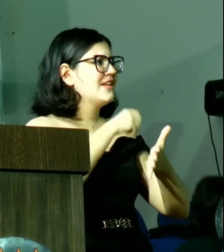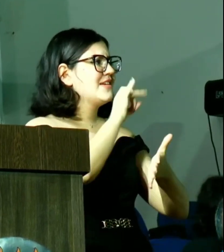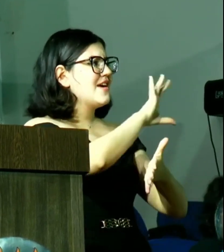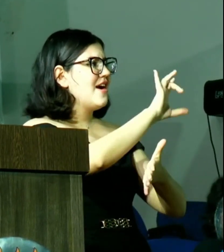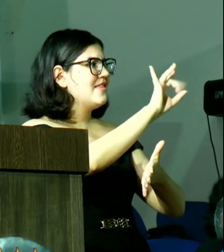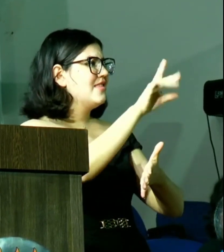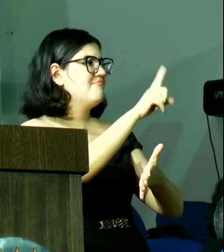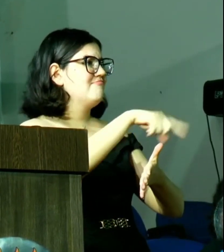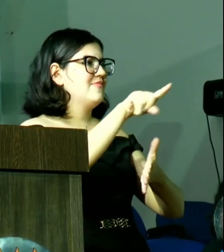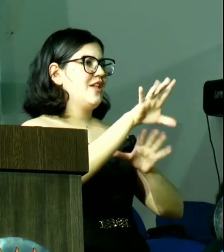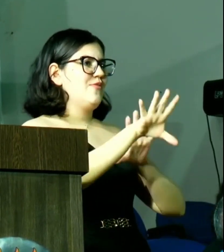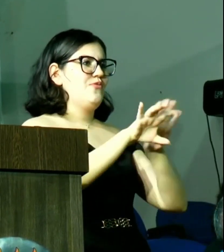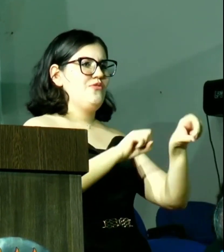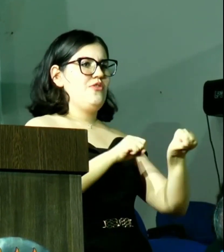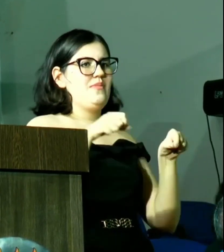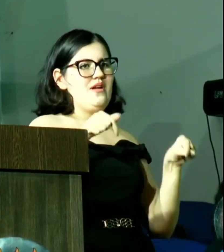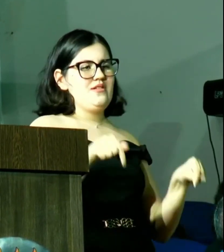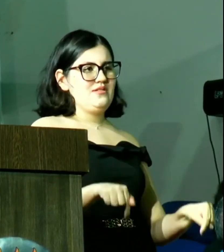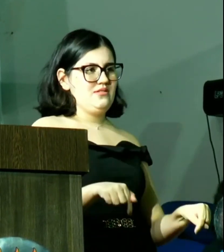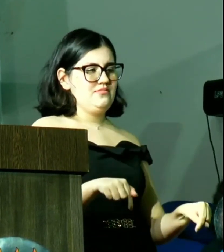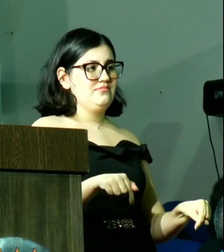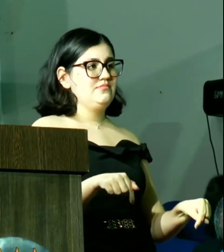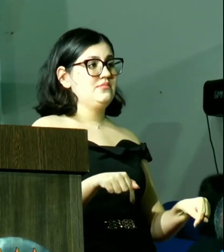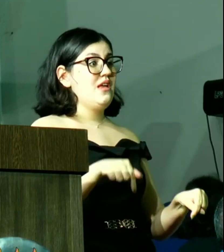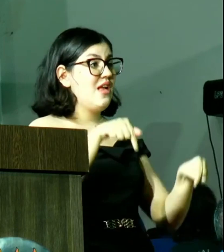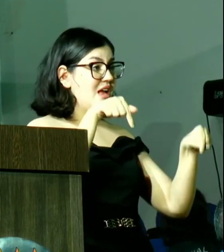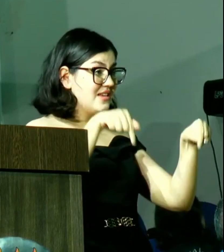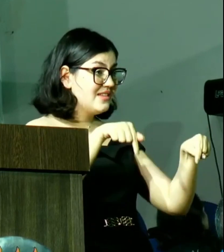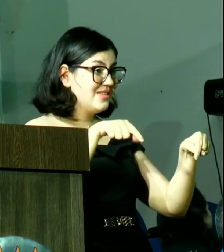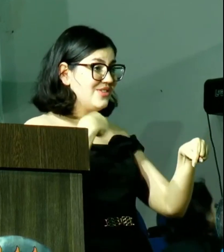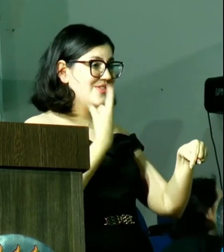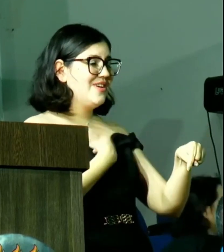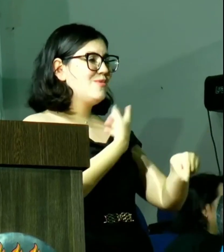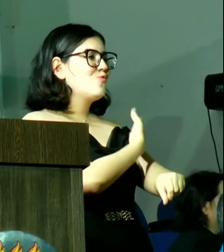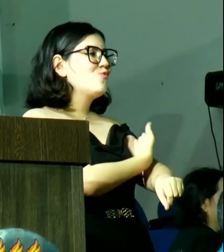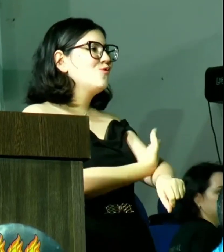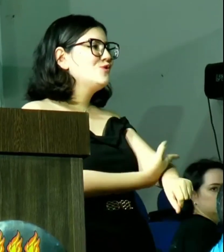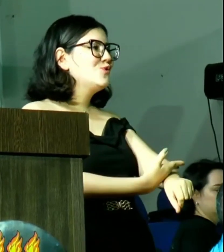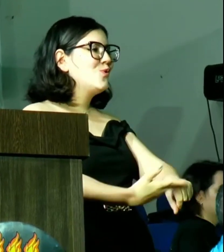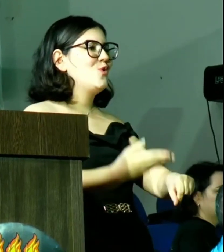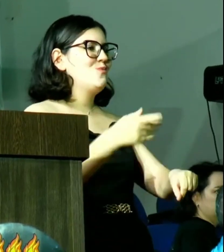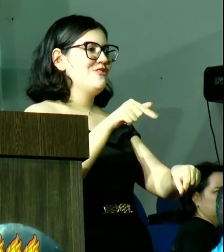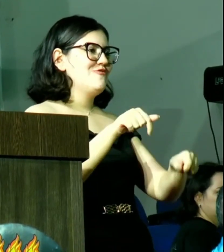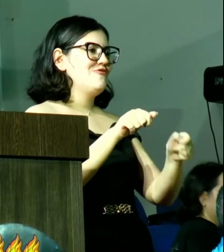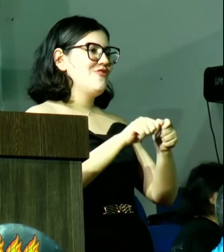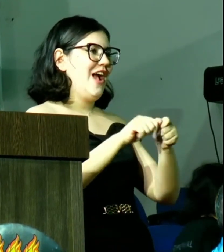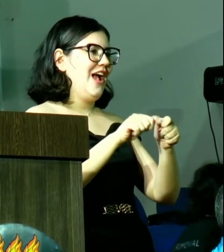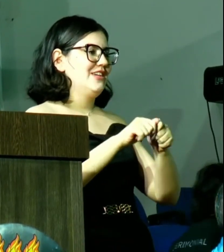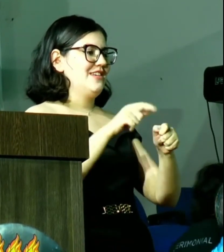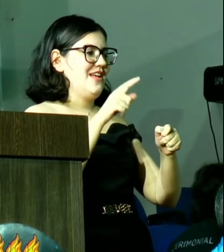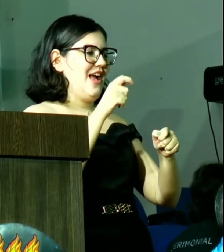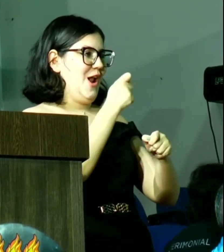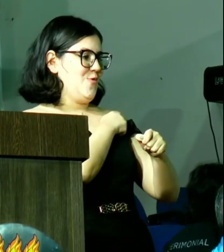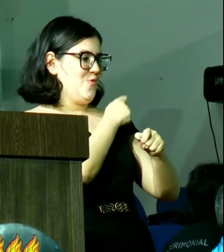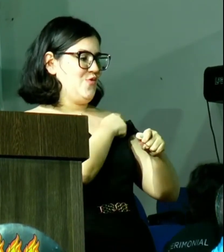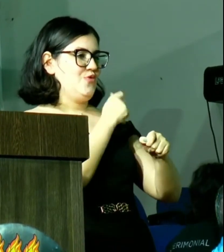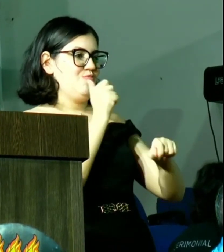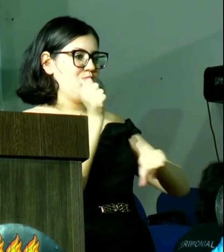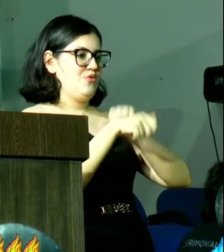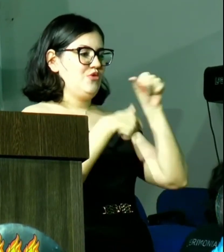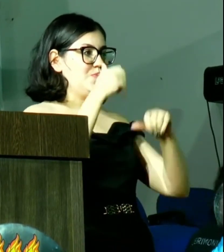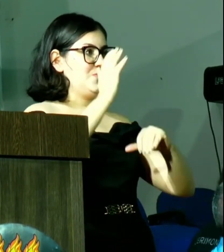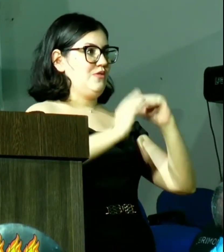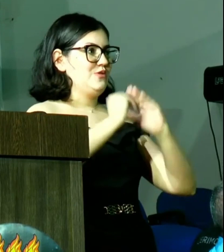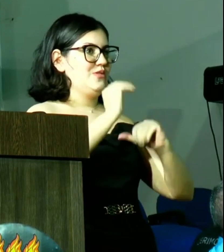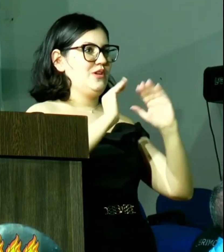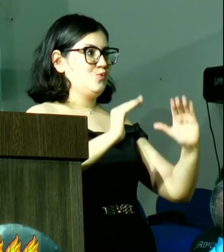de vocês concludentes. A alegria desse ritual de transição do estudante para o profissional de nível